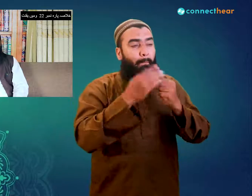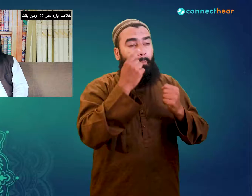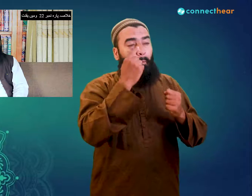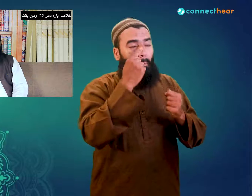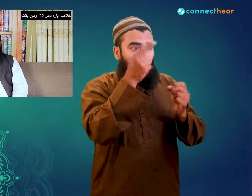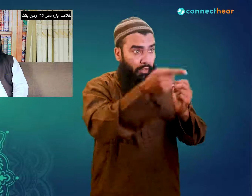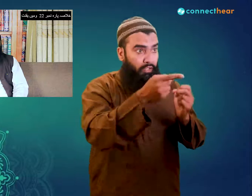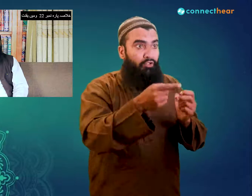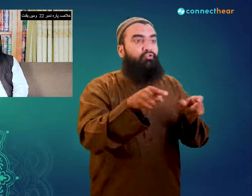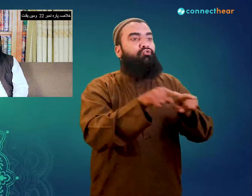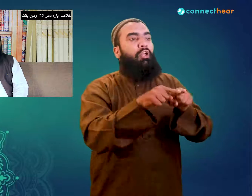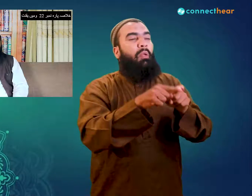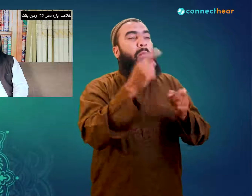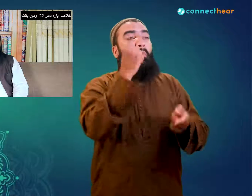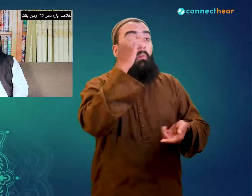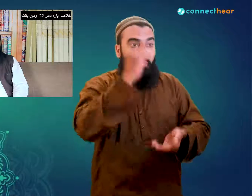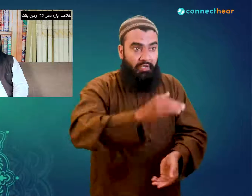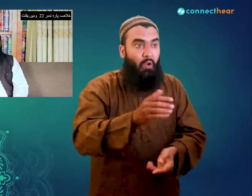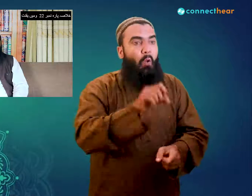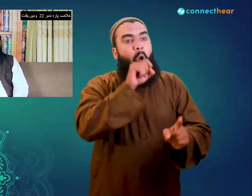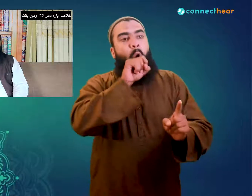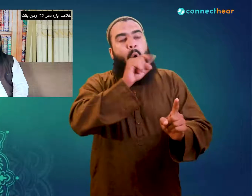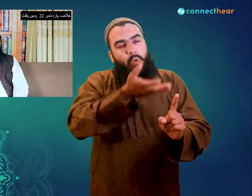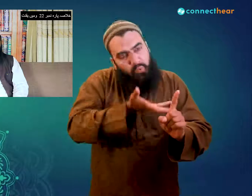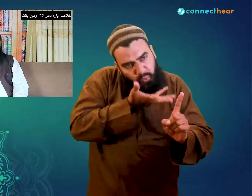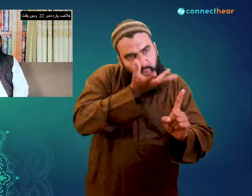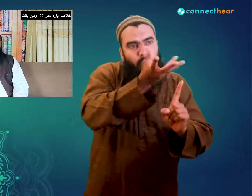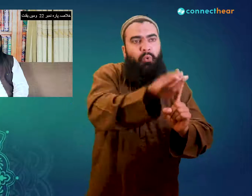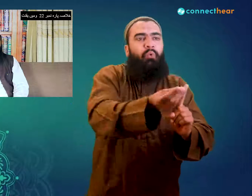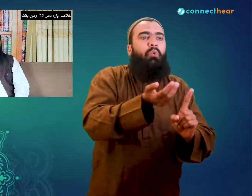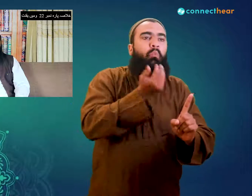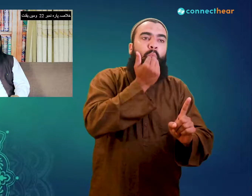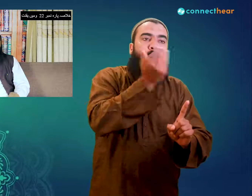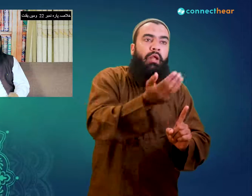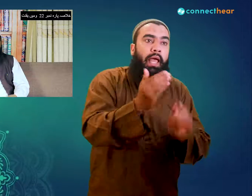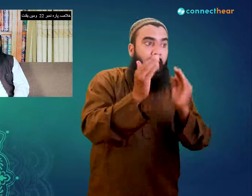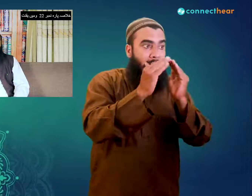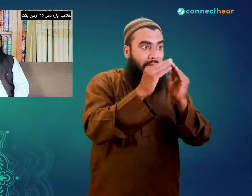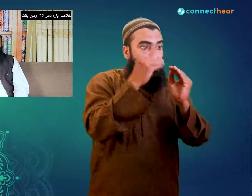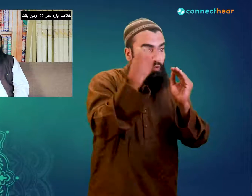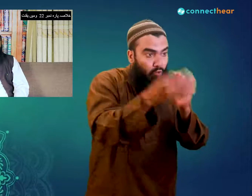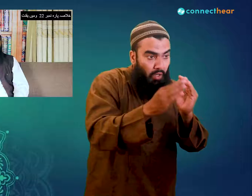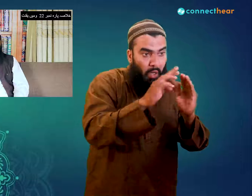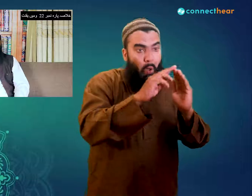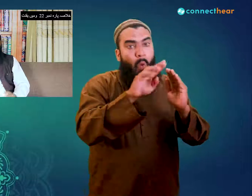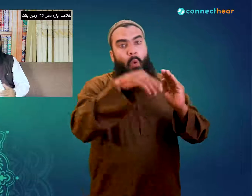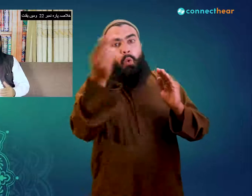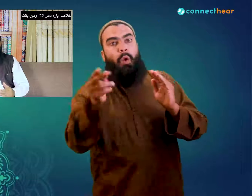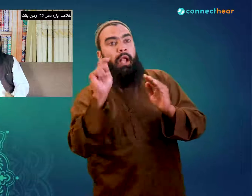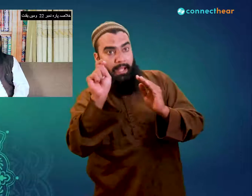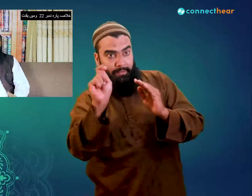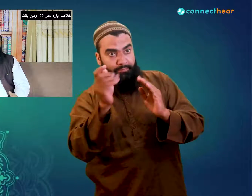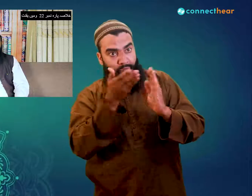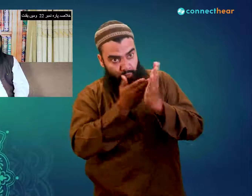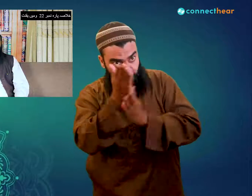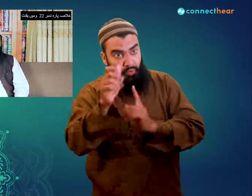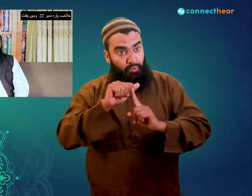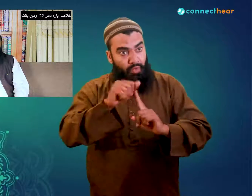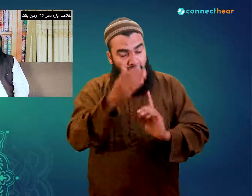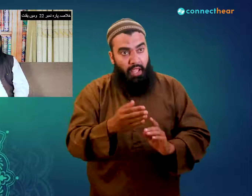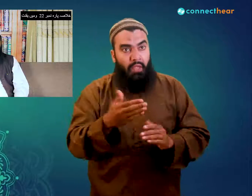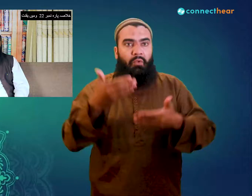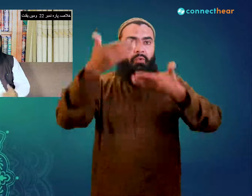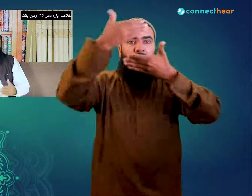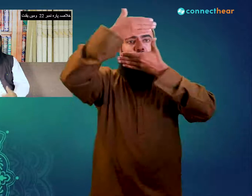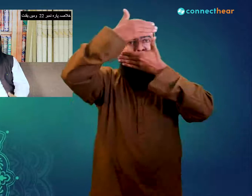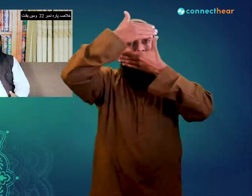دیجئے کہ جب وہ اپنے گھروں سے باہر نکلیں تو اپنے چہرے پر جلابیب ڈال لیا کریں، پہلو ڈال